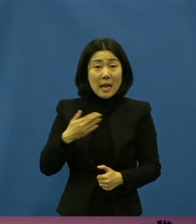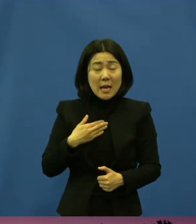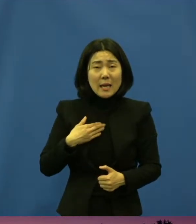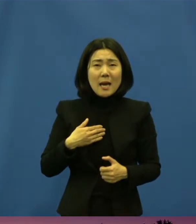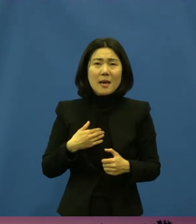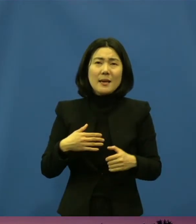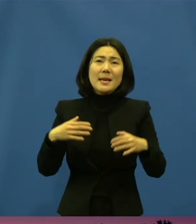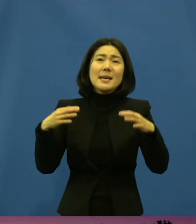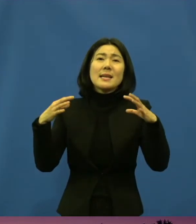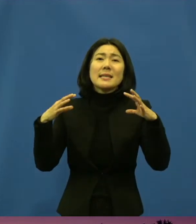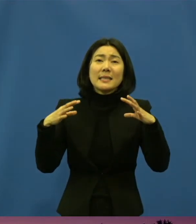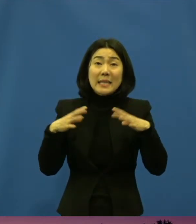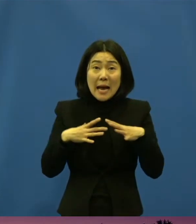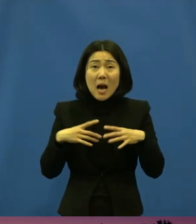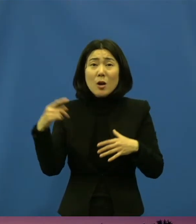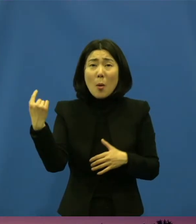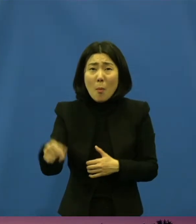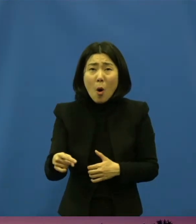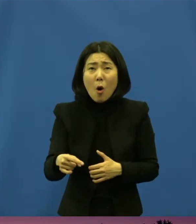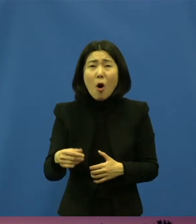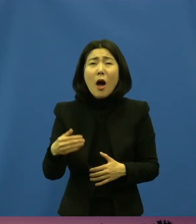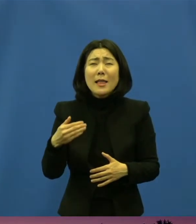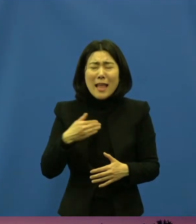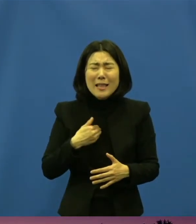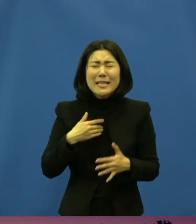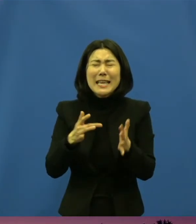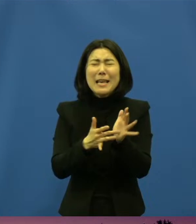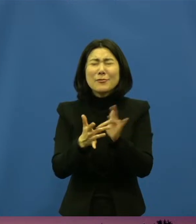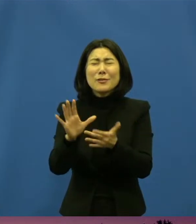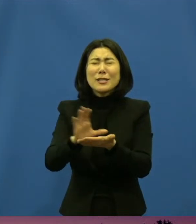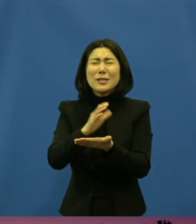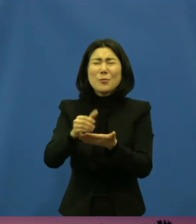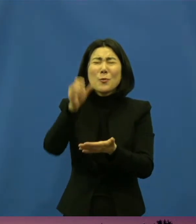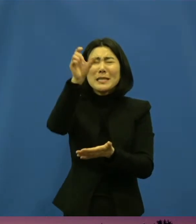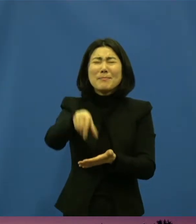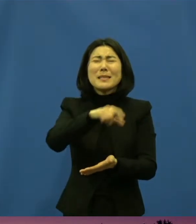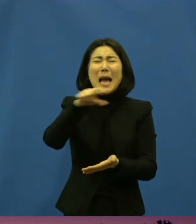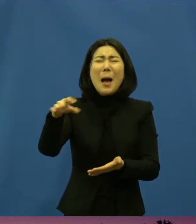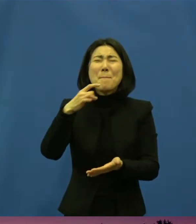그리스도의 십자가 외에 결코 자랑할 것이 없으니